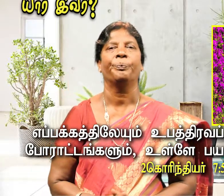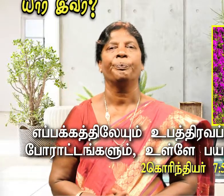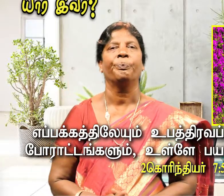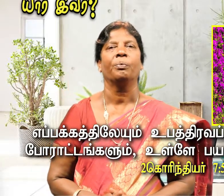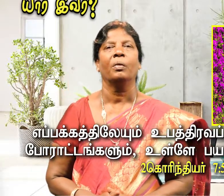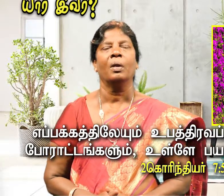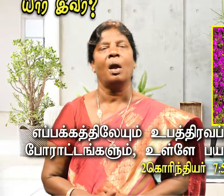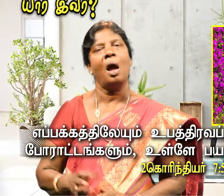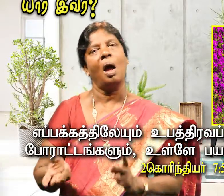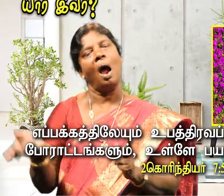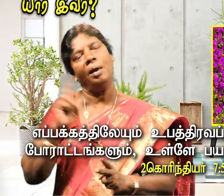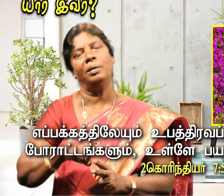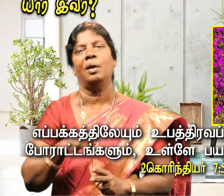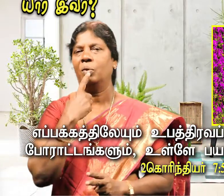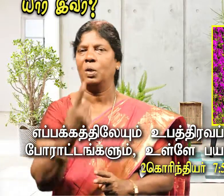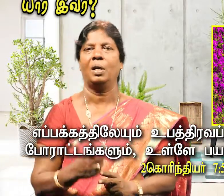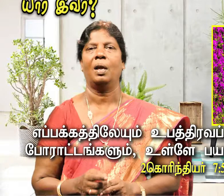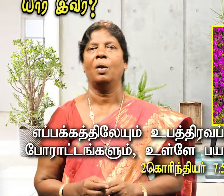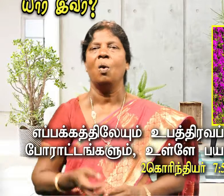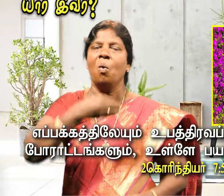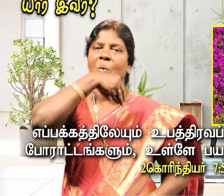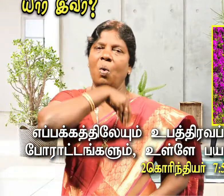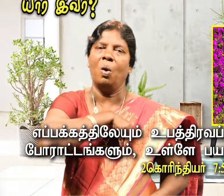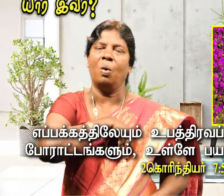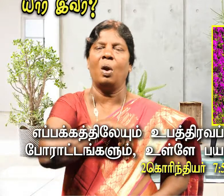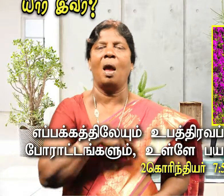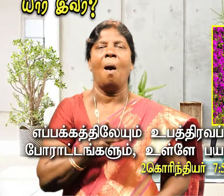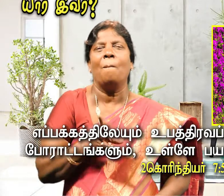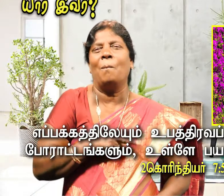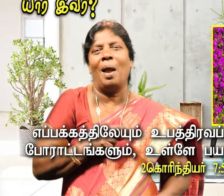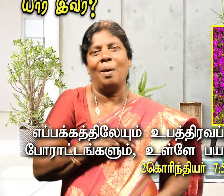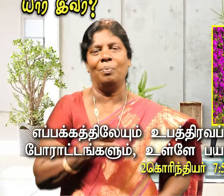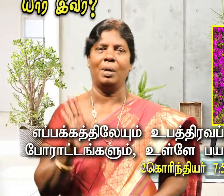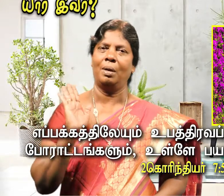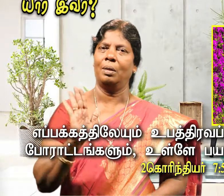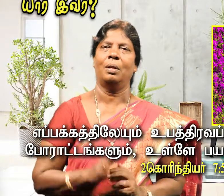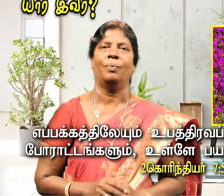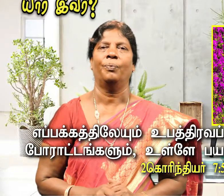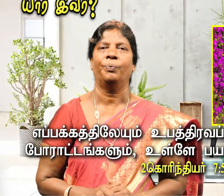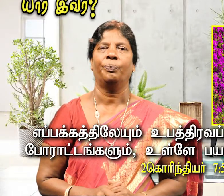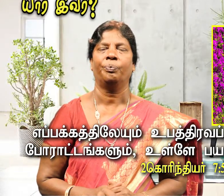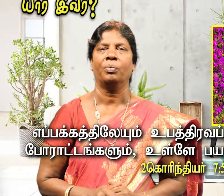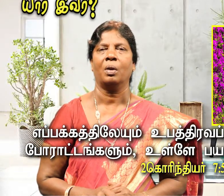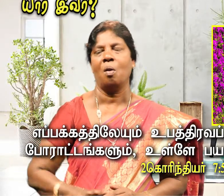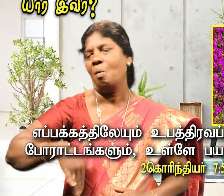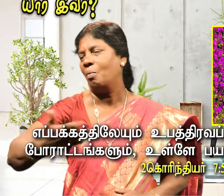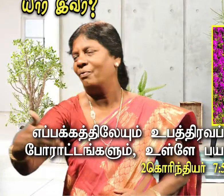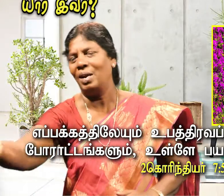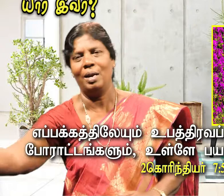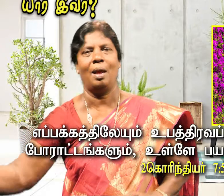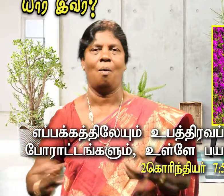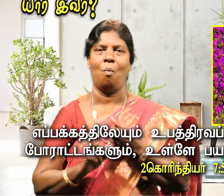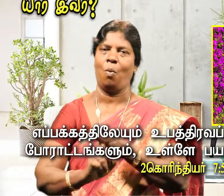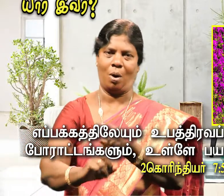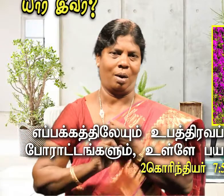போராட்டங்கள் இருந்தது. அடுத்தவர் சொல்லுகிறார், உள்ளே பயங்கள் இருந்தது.